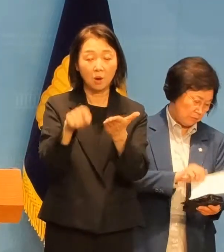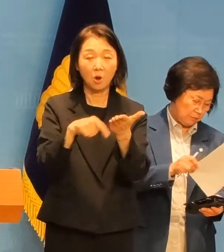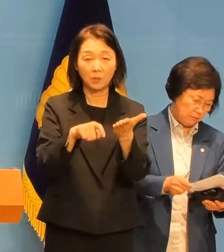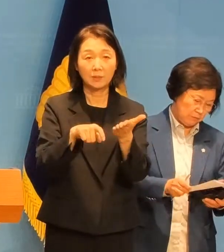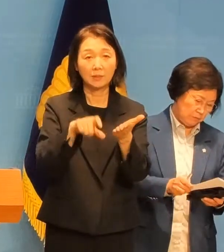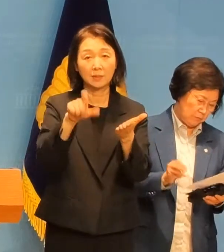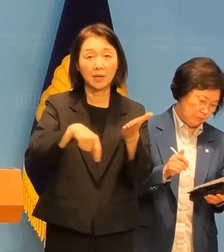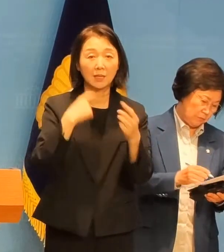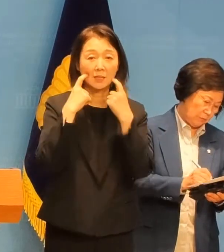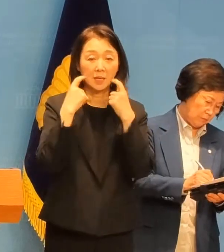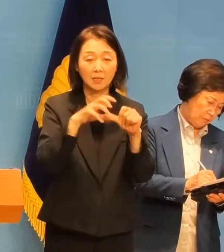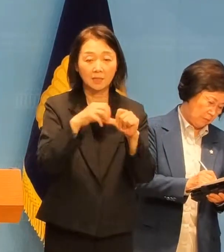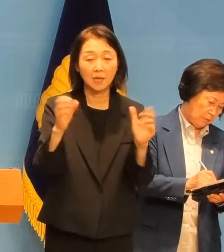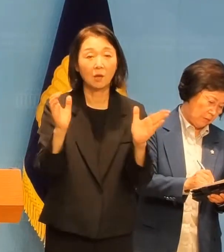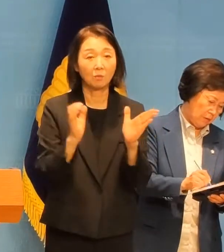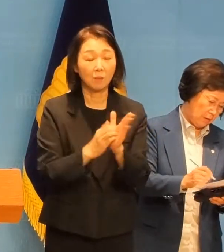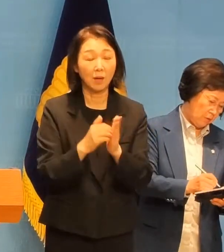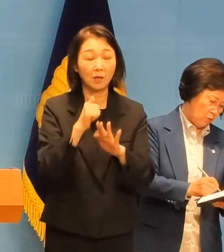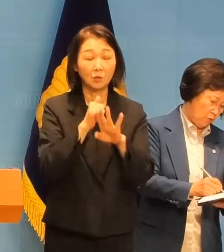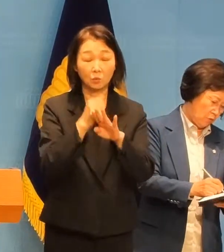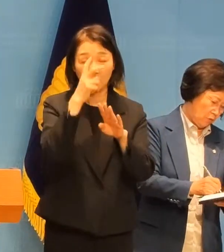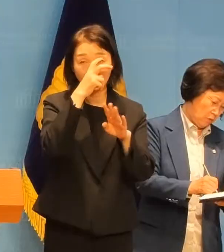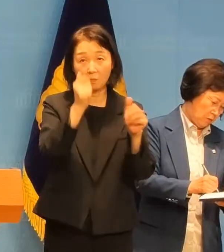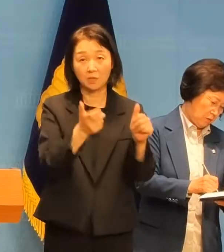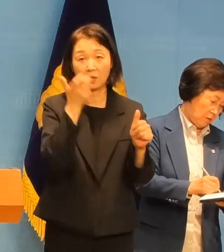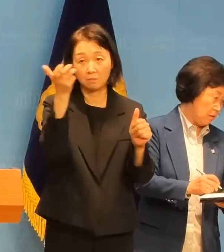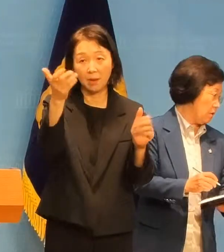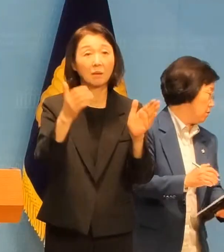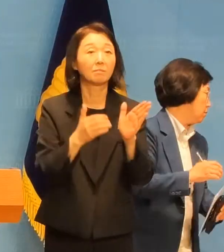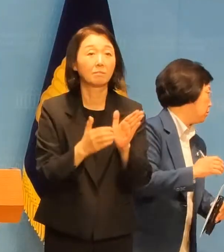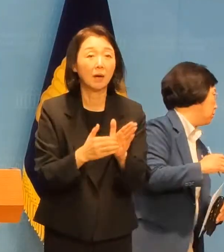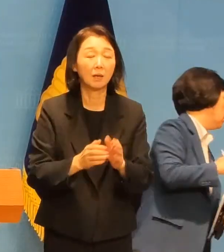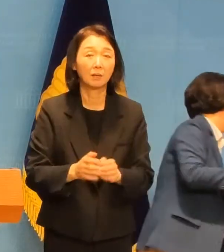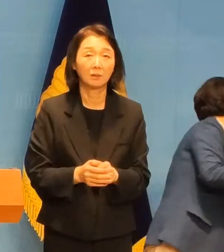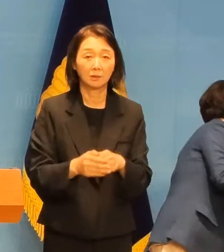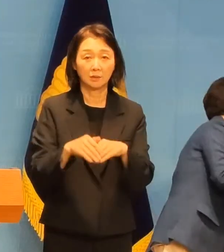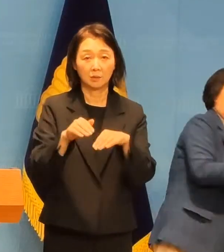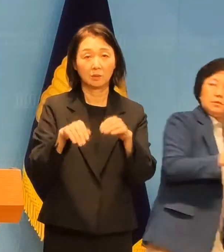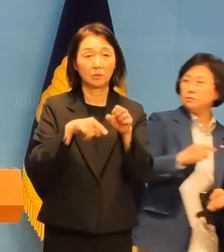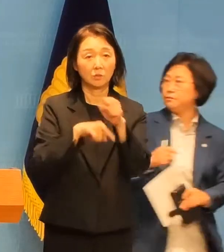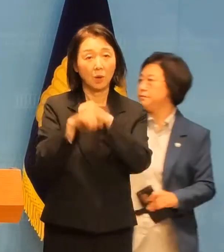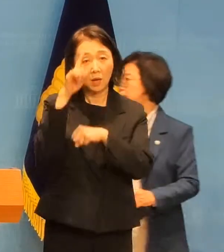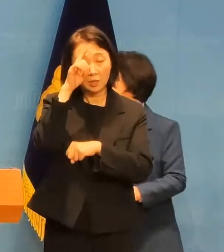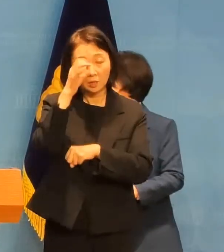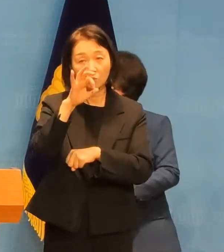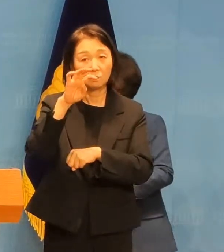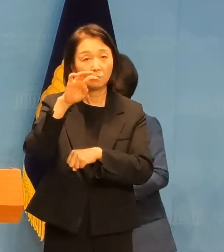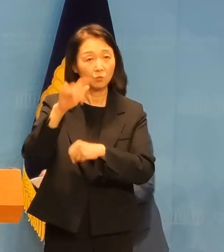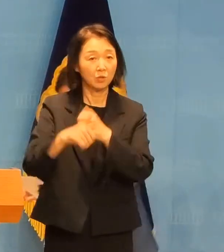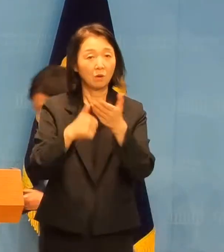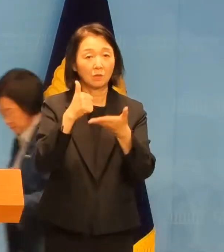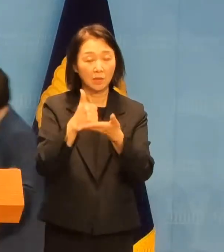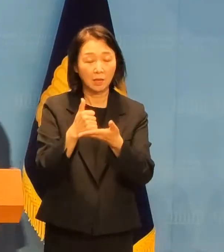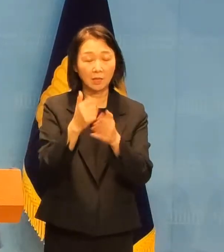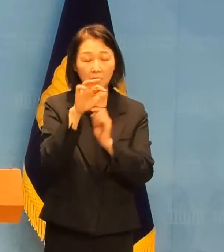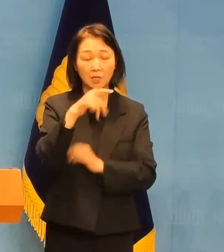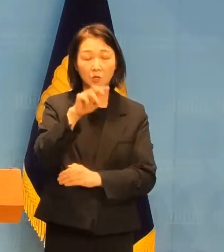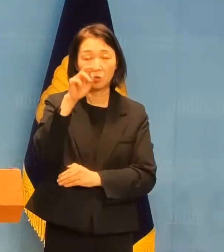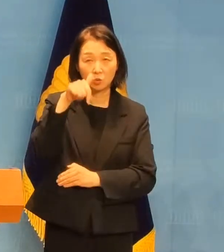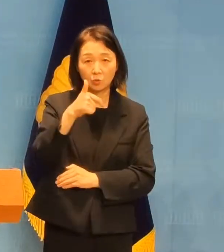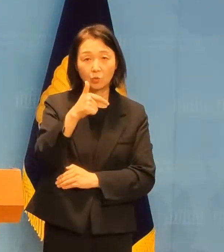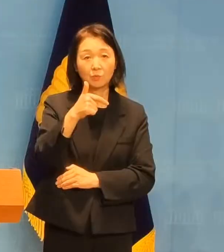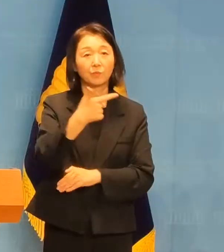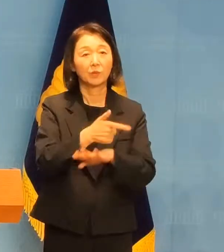혐의로 검찰에 송치되었습니다. 국회 과방위는 지난해 7월 30일 이진숙 위원장을 대전